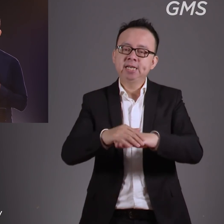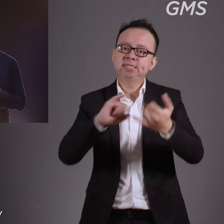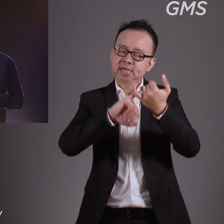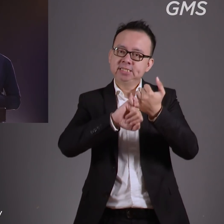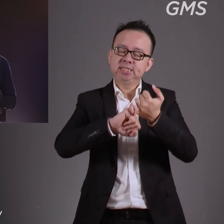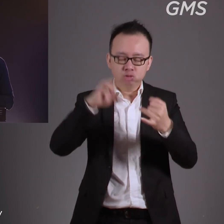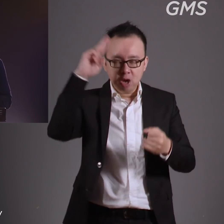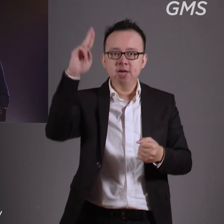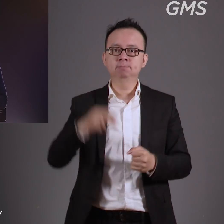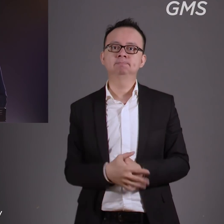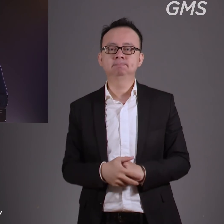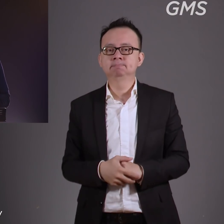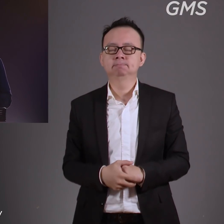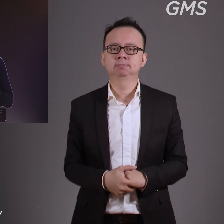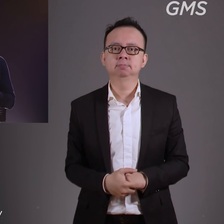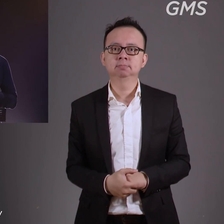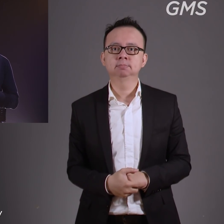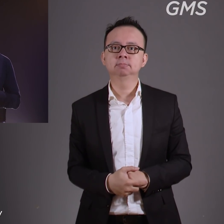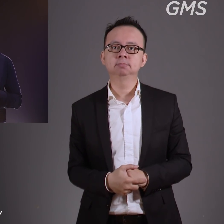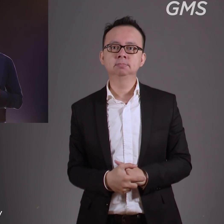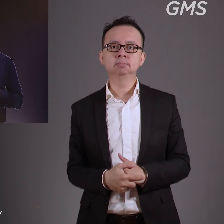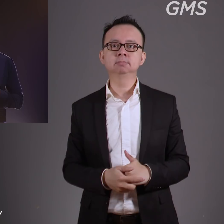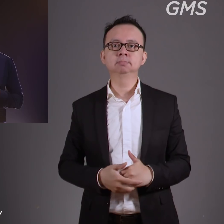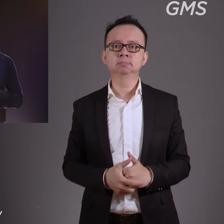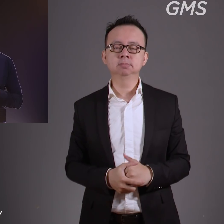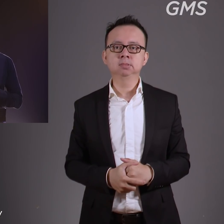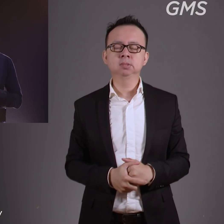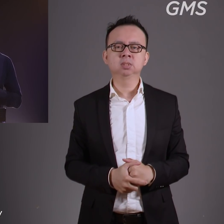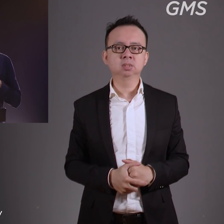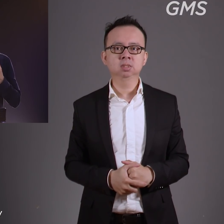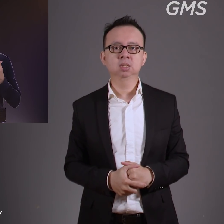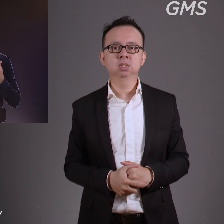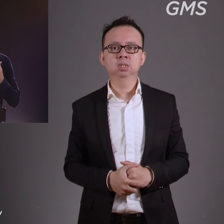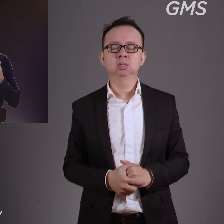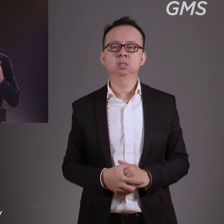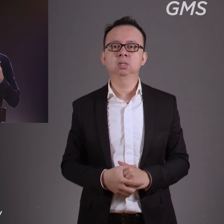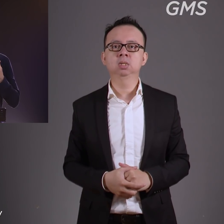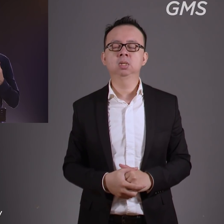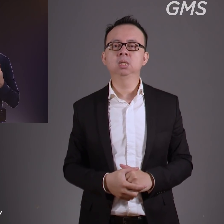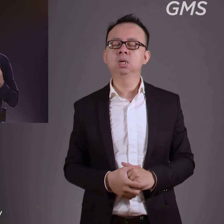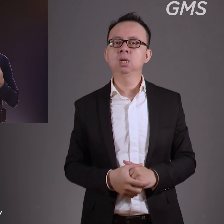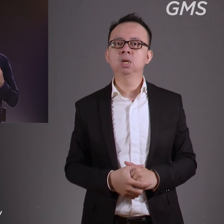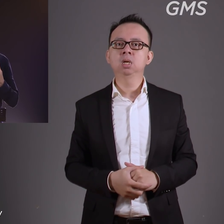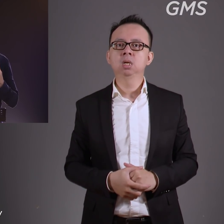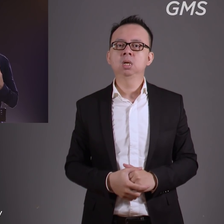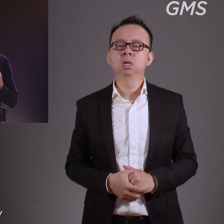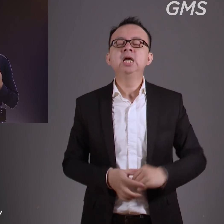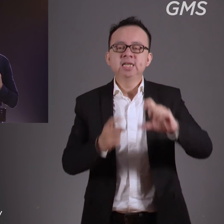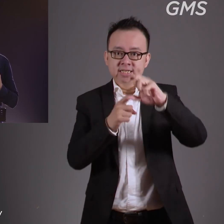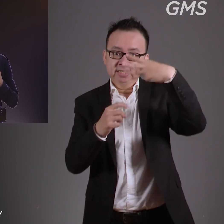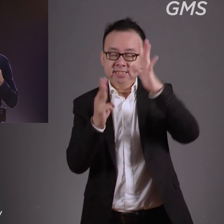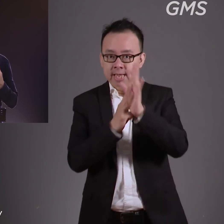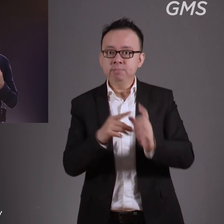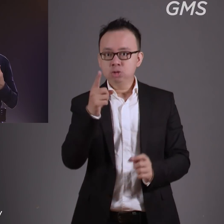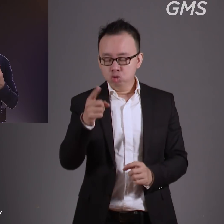Tuhan, bumi menjadi kosong dan hampa, semua orang mati. Dia pasti sedih. Saya bisa bayangkan dia mengklaim janji